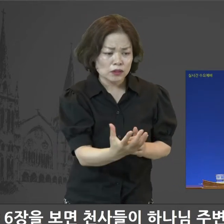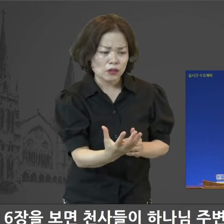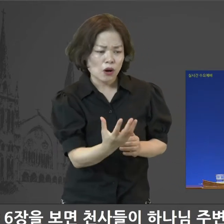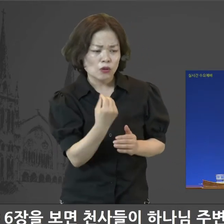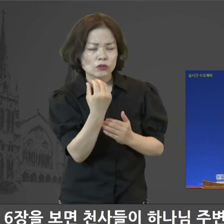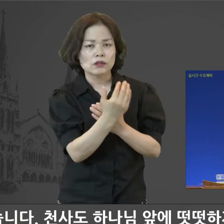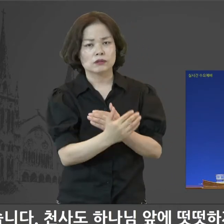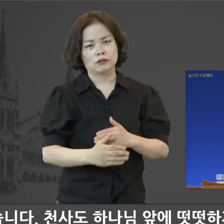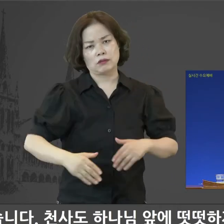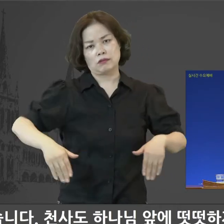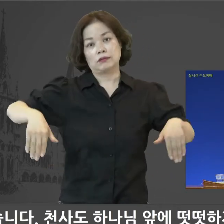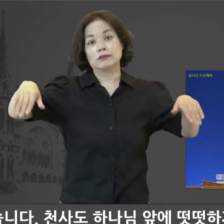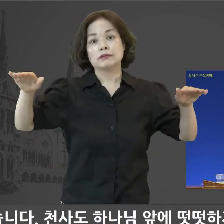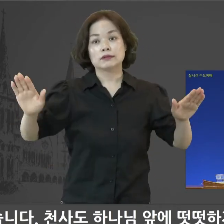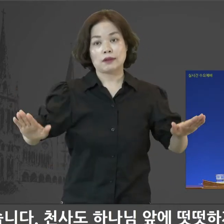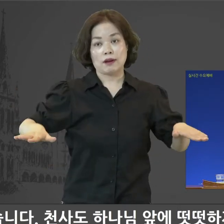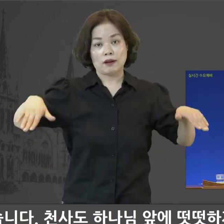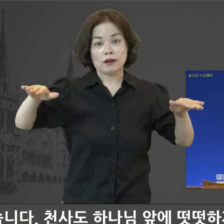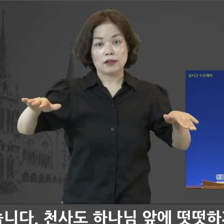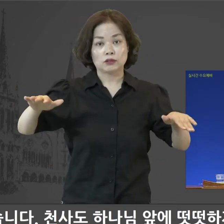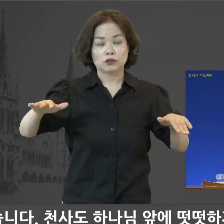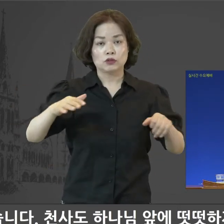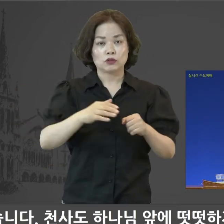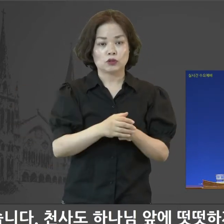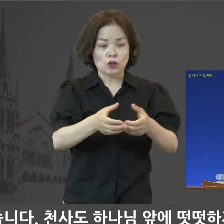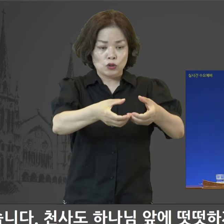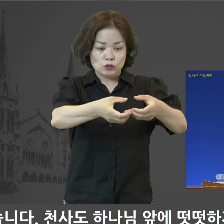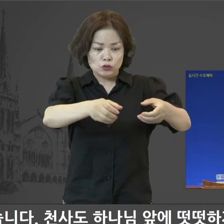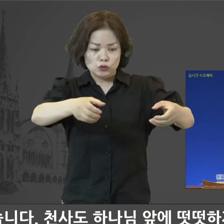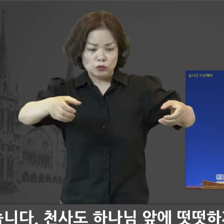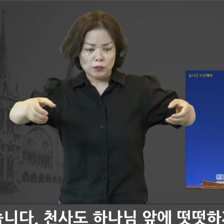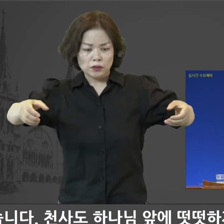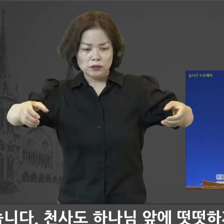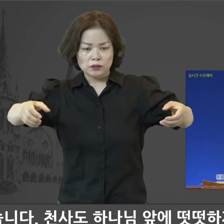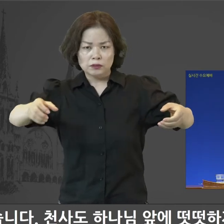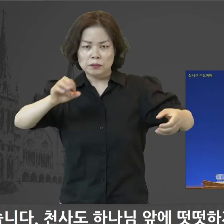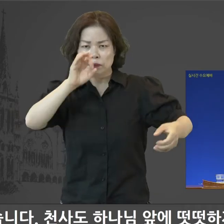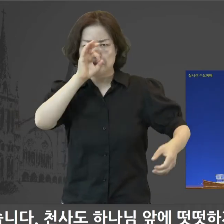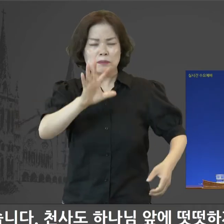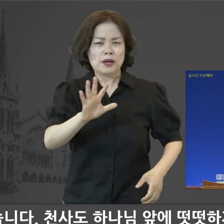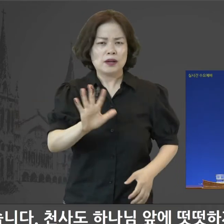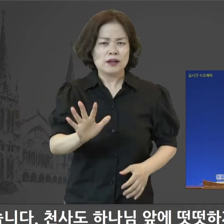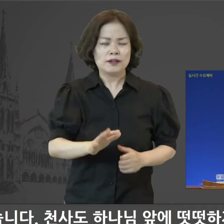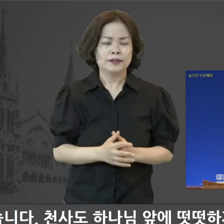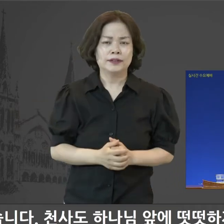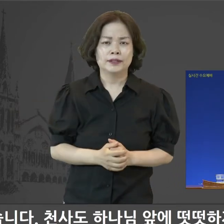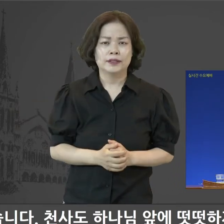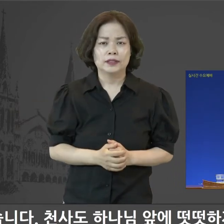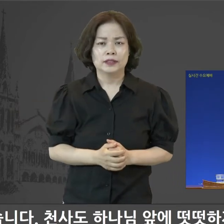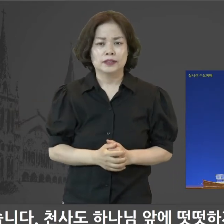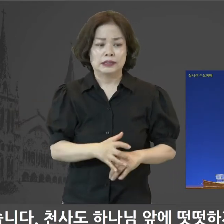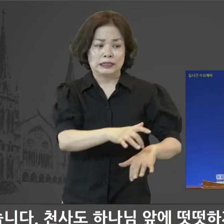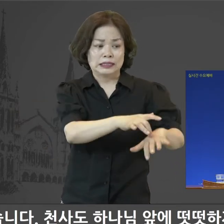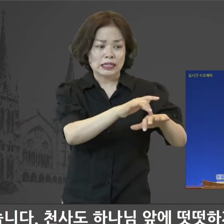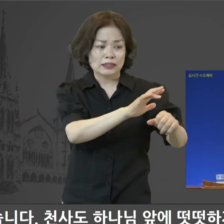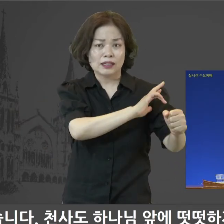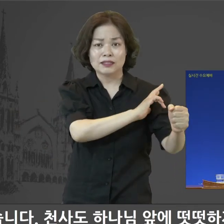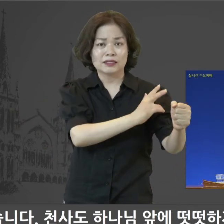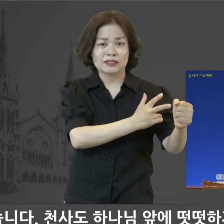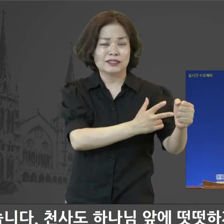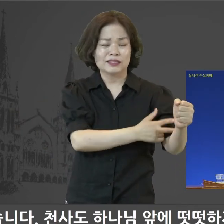천사라고 할지라도 그 두루마리를 펼 수 없는 것은 물론이고 사단도 그